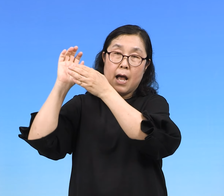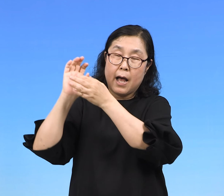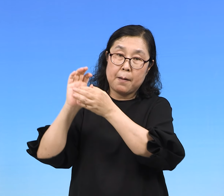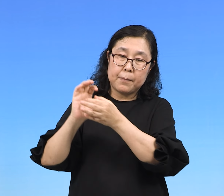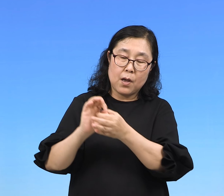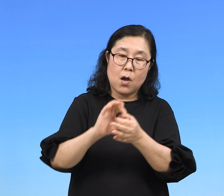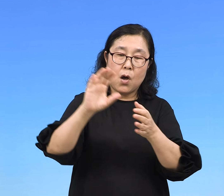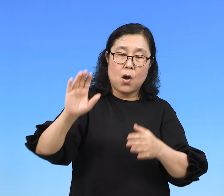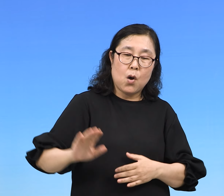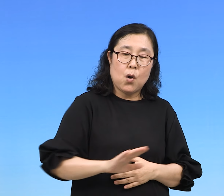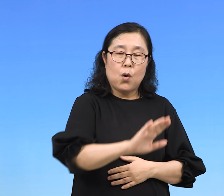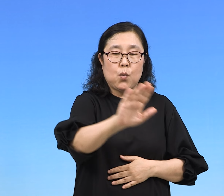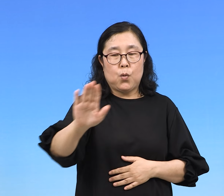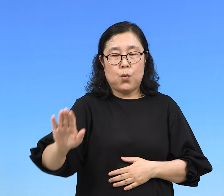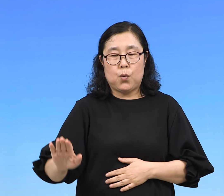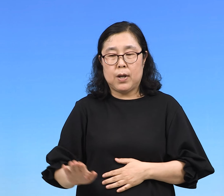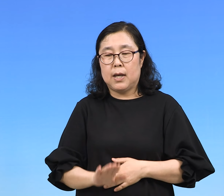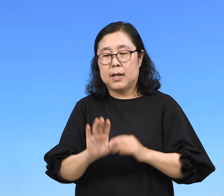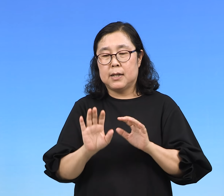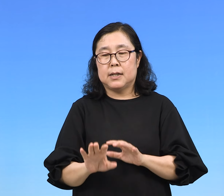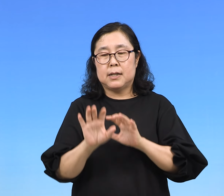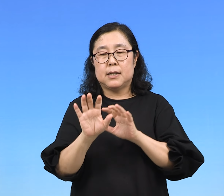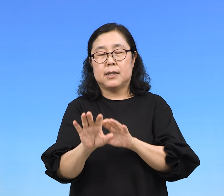찬양하며 우리는 전진하리.